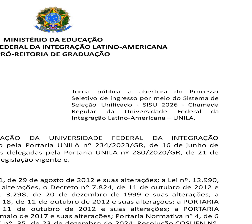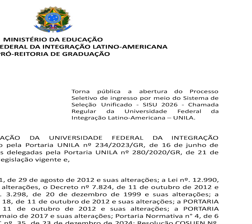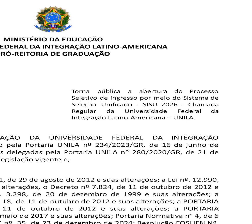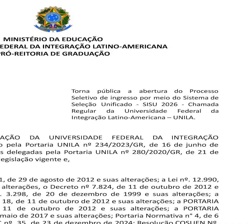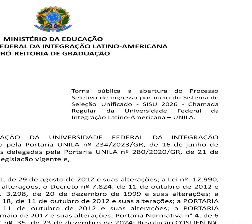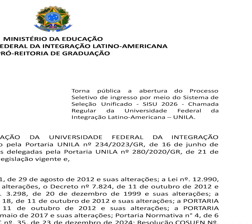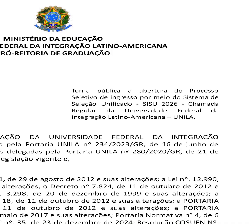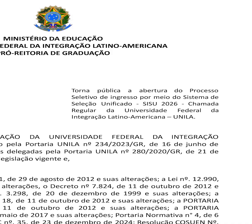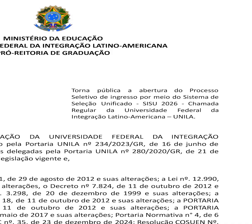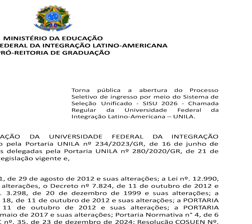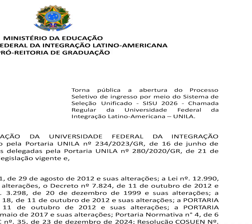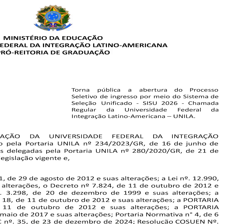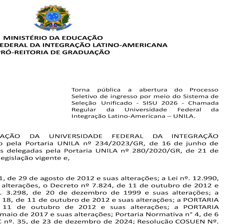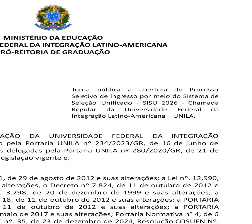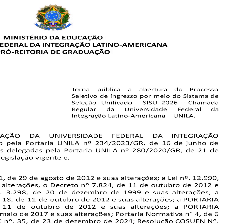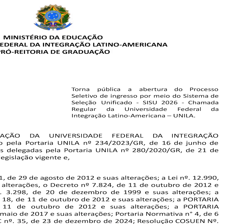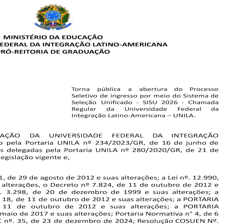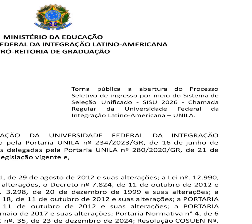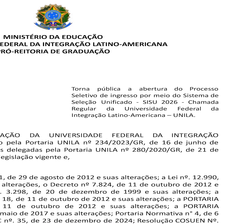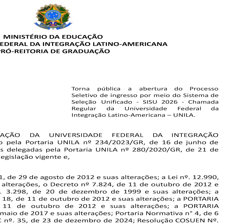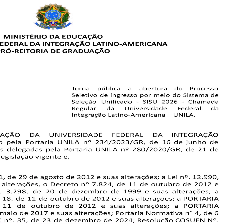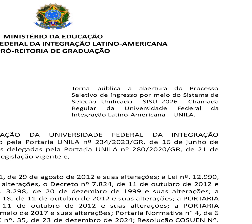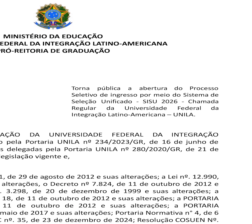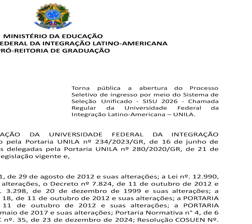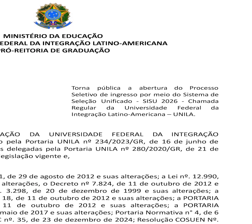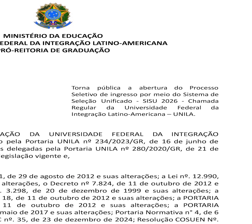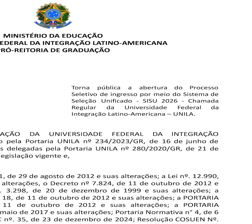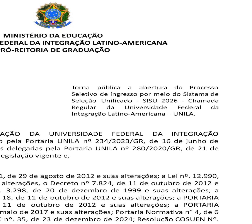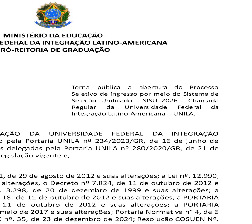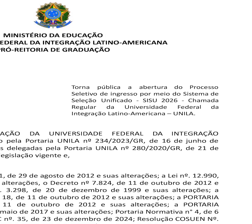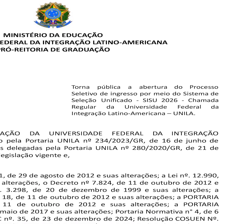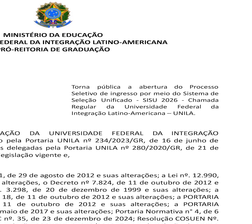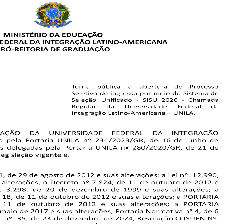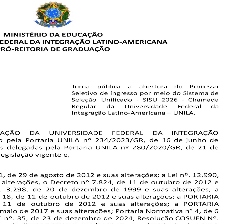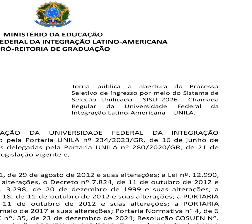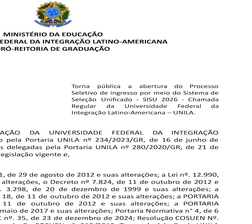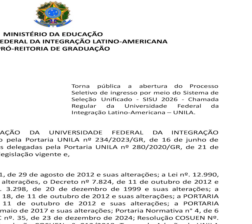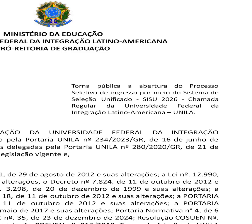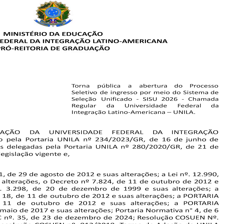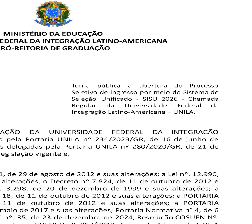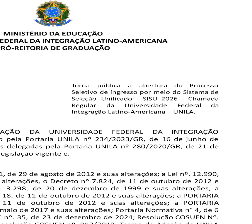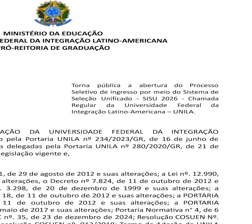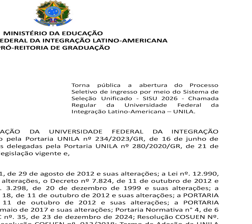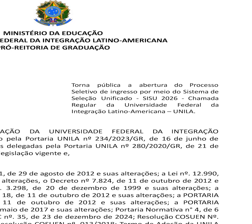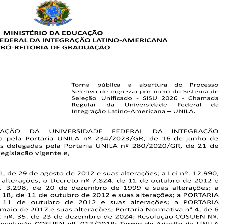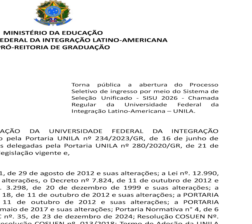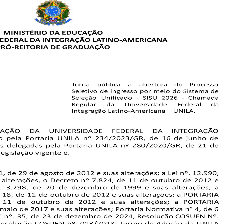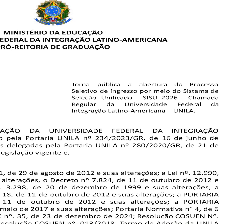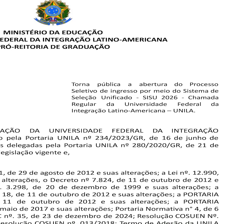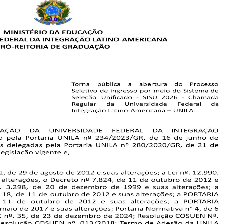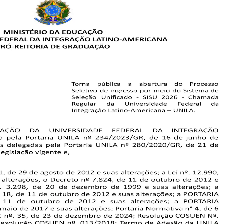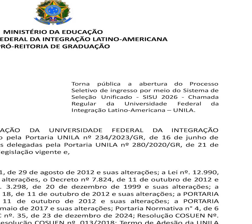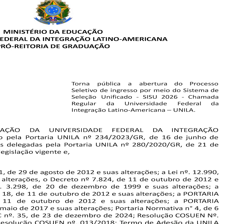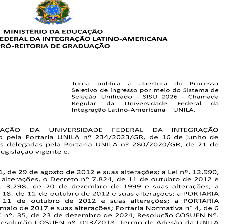pró-reitor de graduação da Universidade Federal da Integração Latino-Americana, designado pela Portaria UNILA número